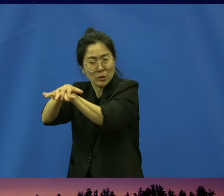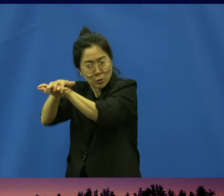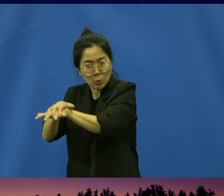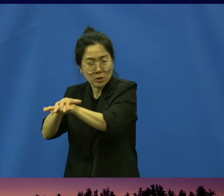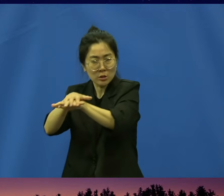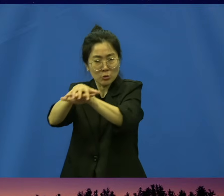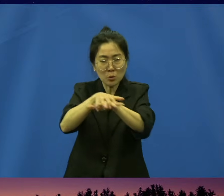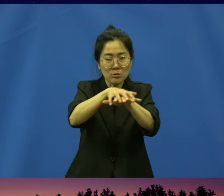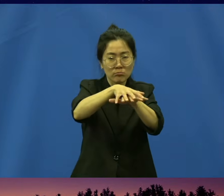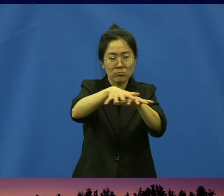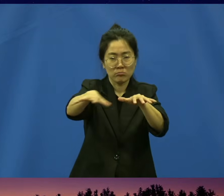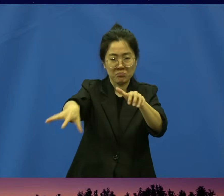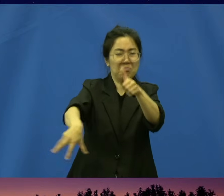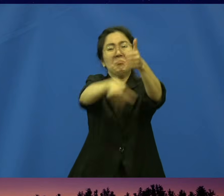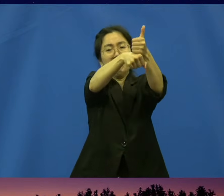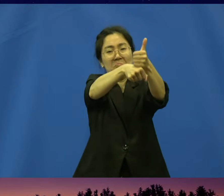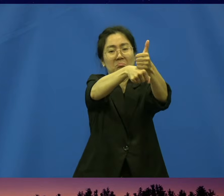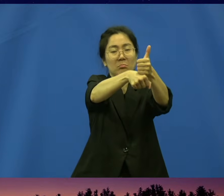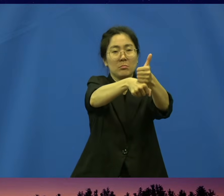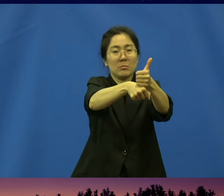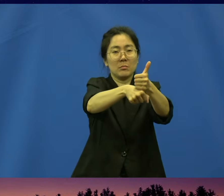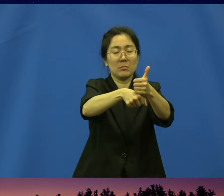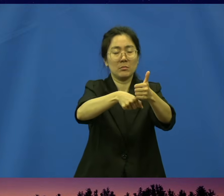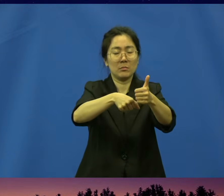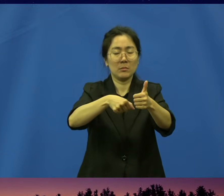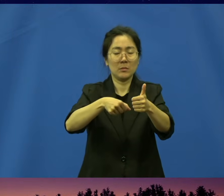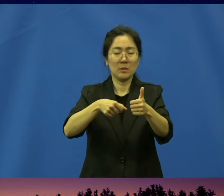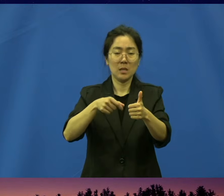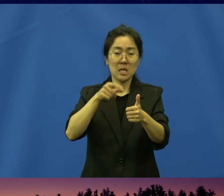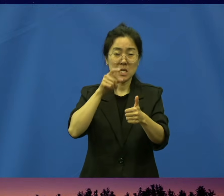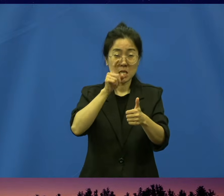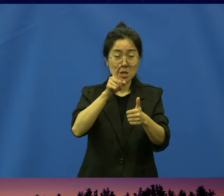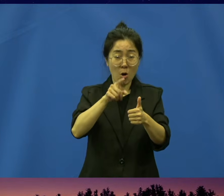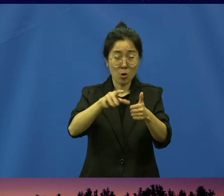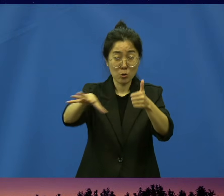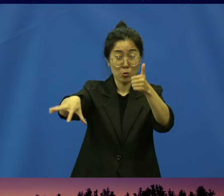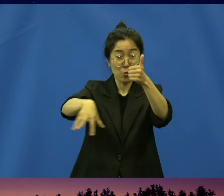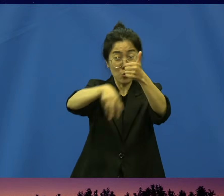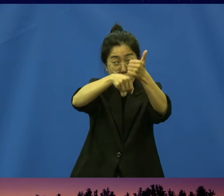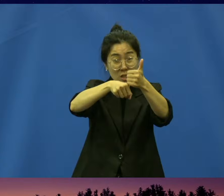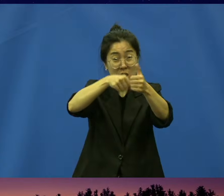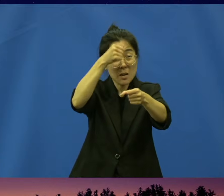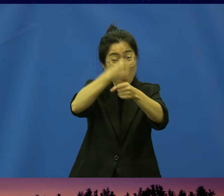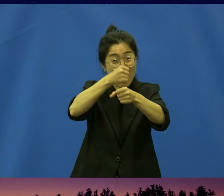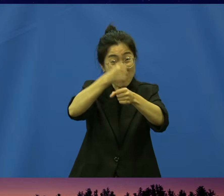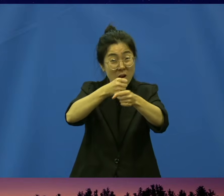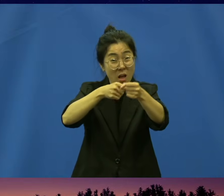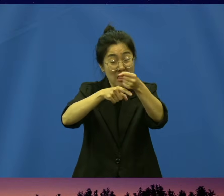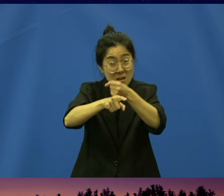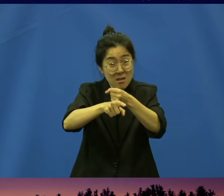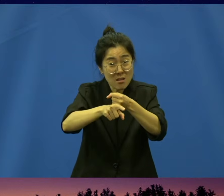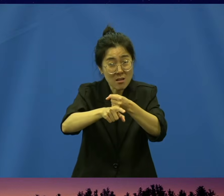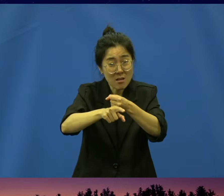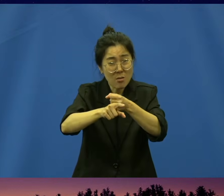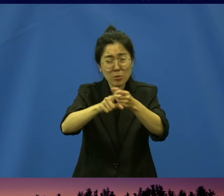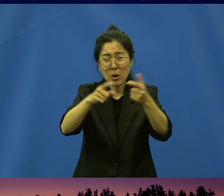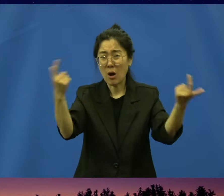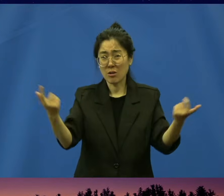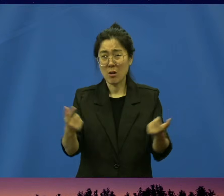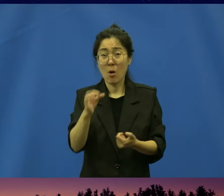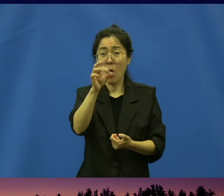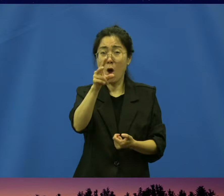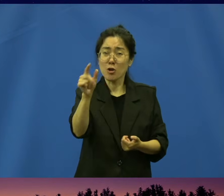조직적으로 한 단체를 이루는 유니온을 구성하라 하는 말씀이 아니었습니다. 왜냐하면